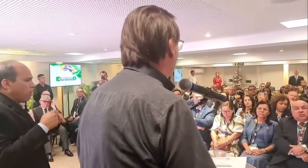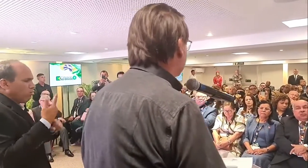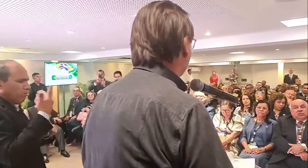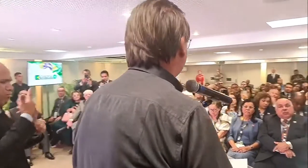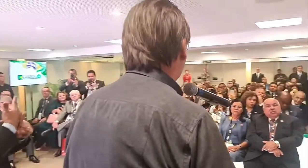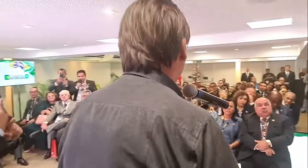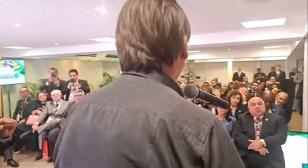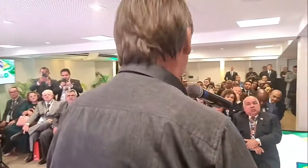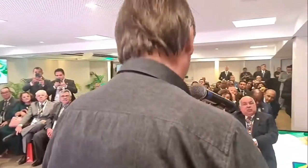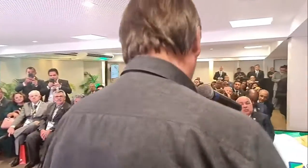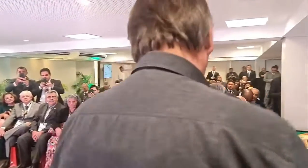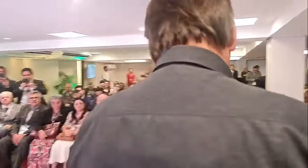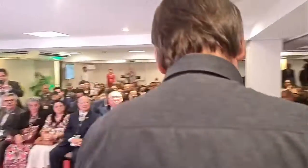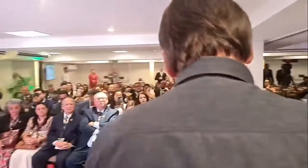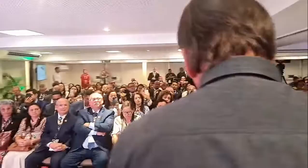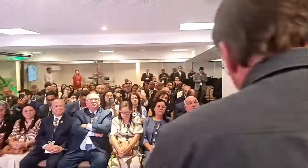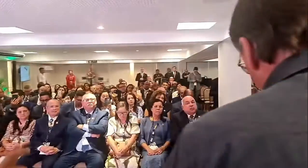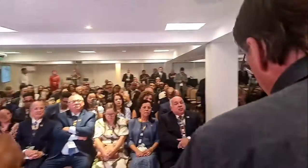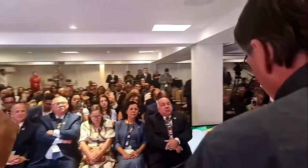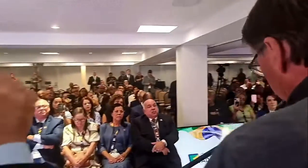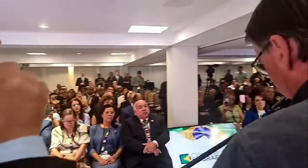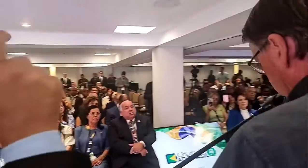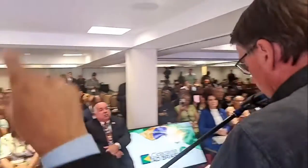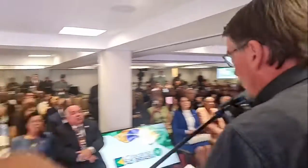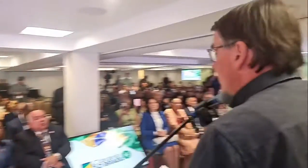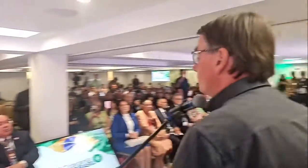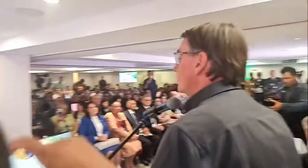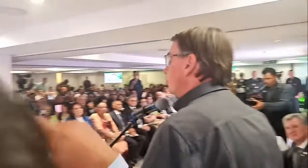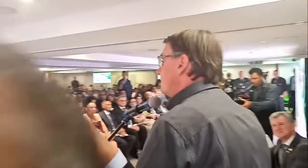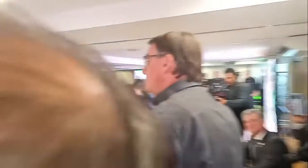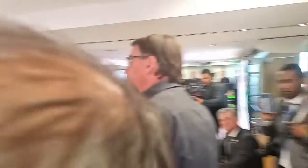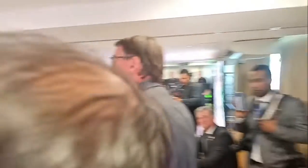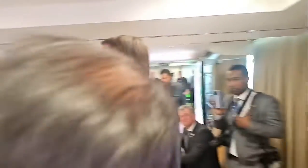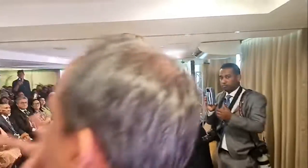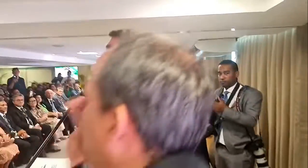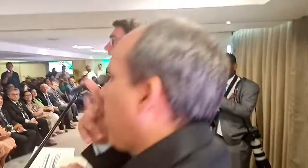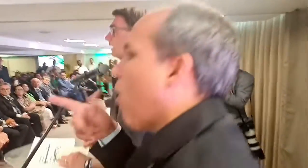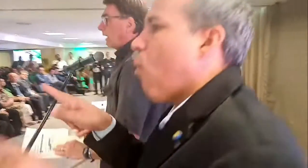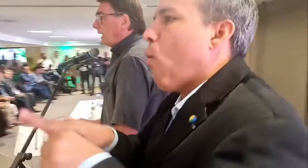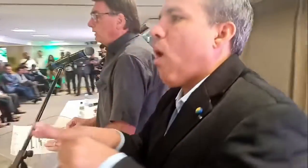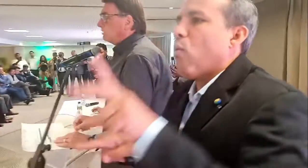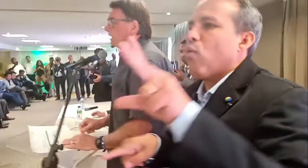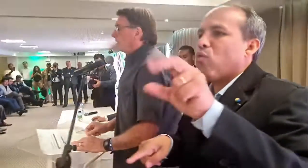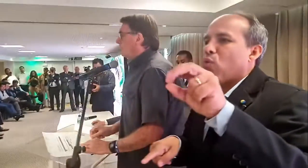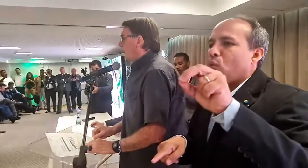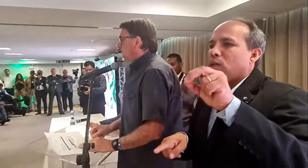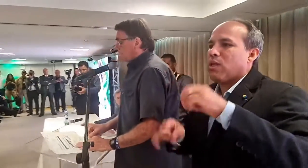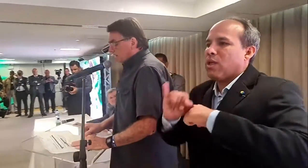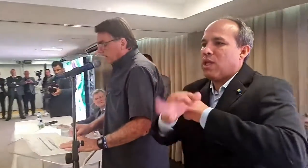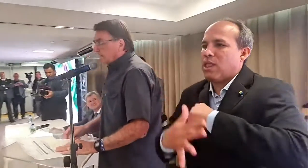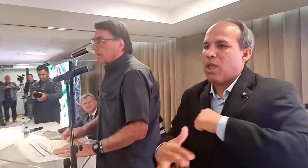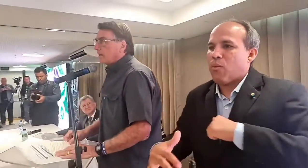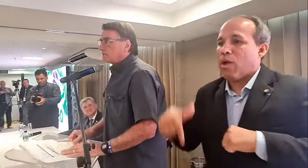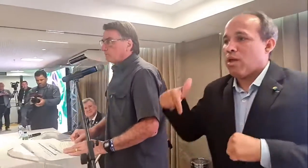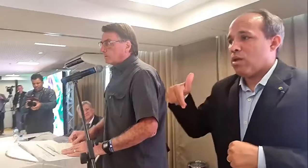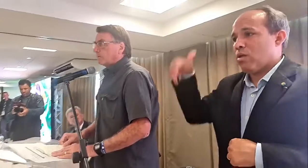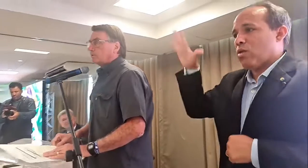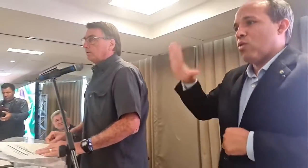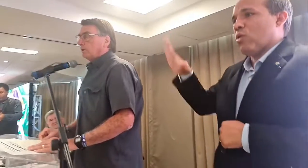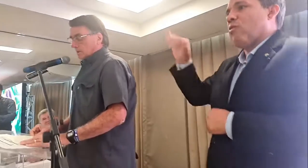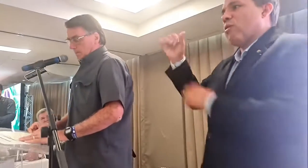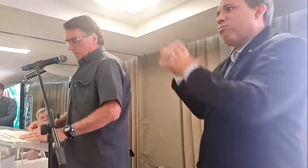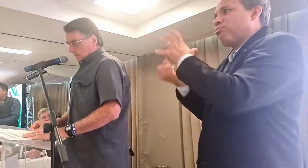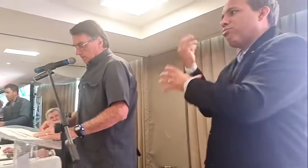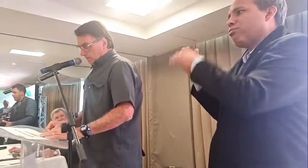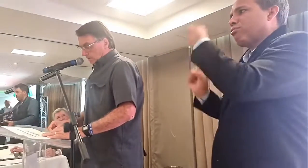na costa Nordeste equivale a 50 Itaipus. O Nordeste será reindustrializado e será grande